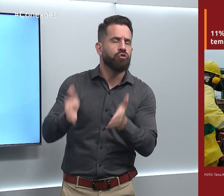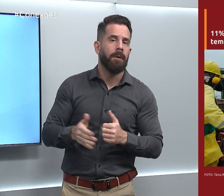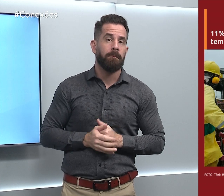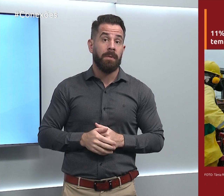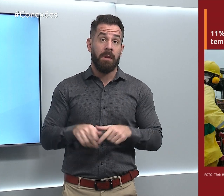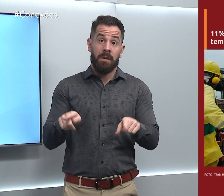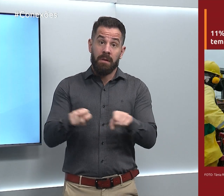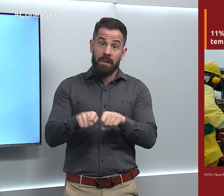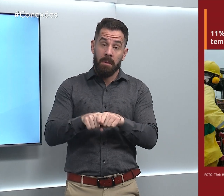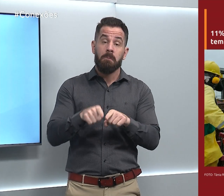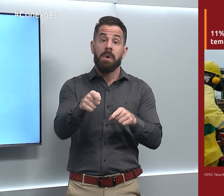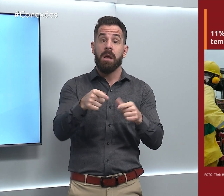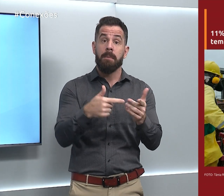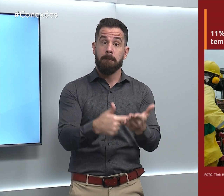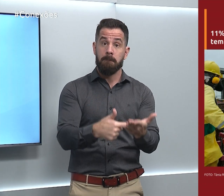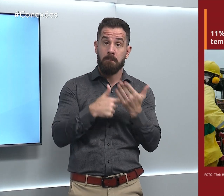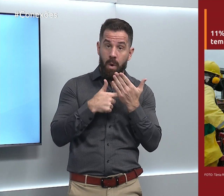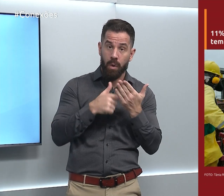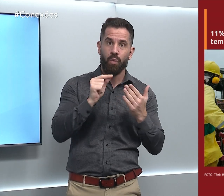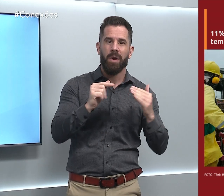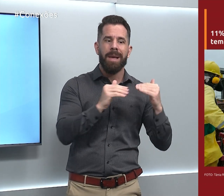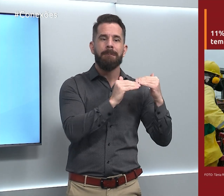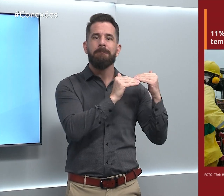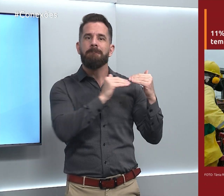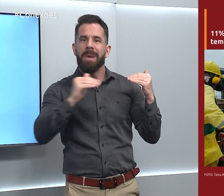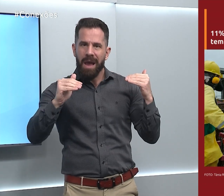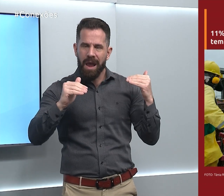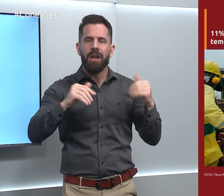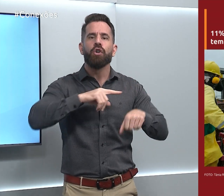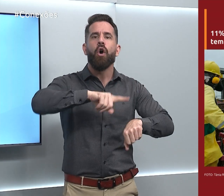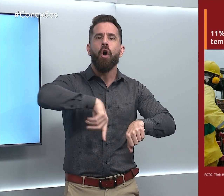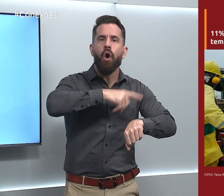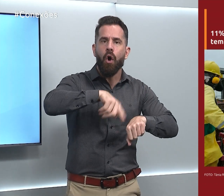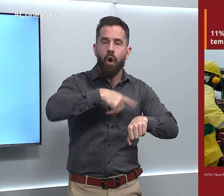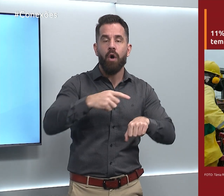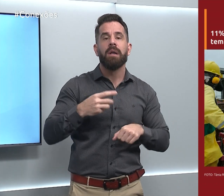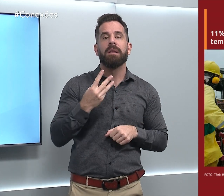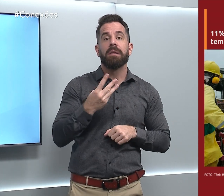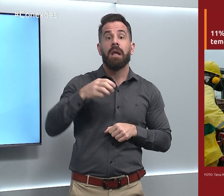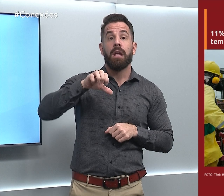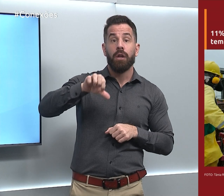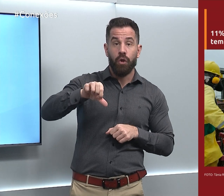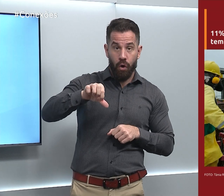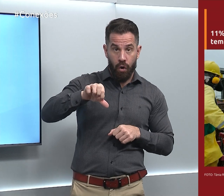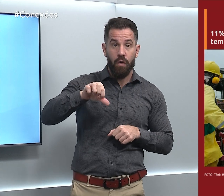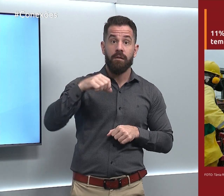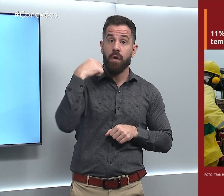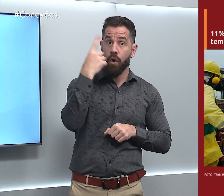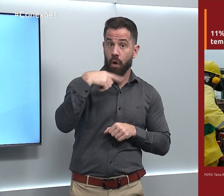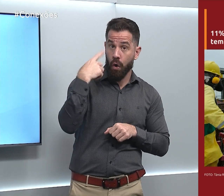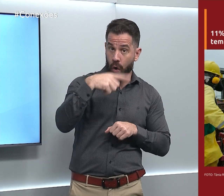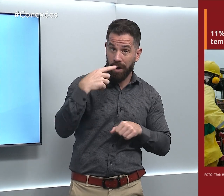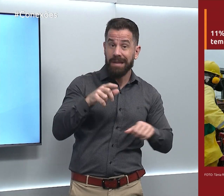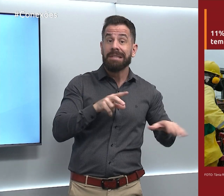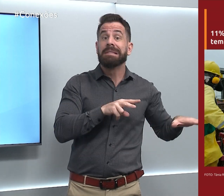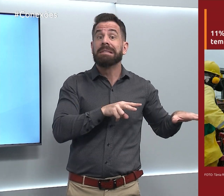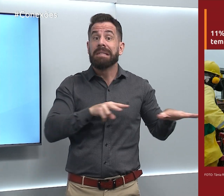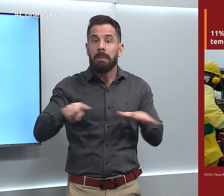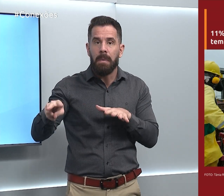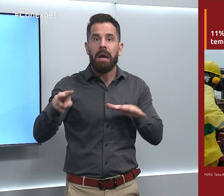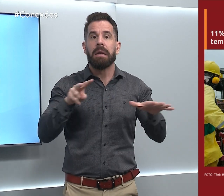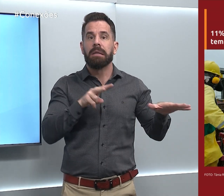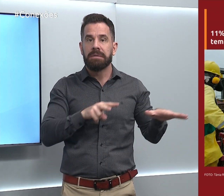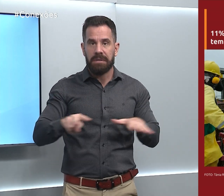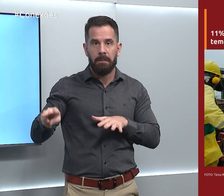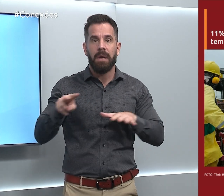horária média no Brasil é de 39 horas semanais e ela é superior a países como